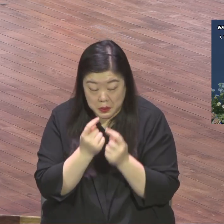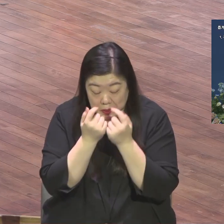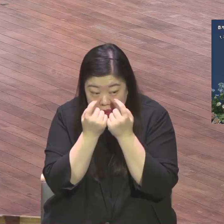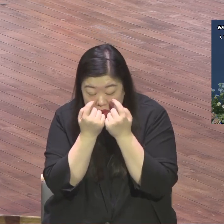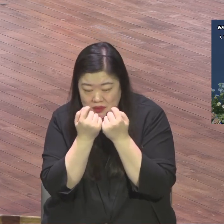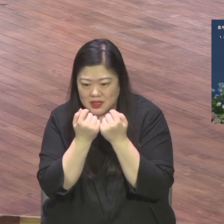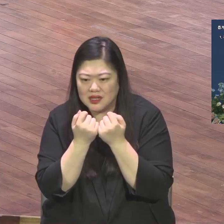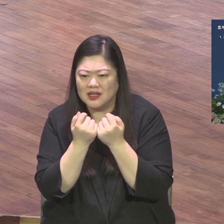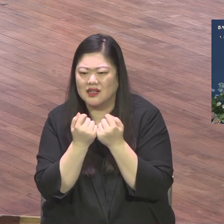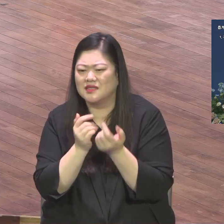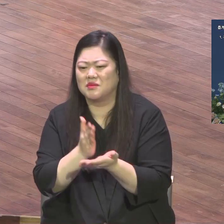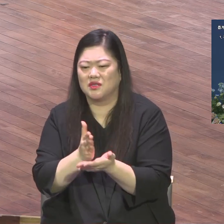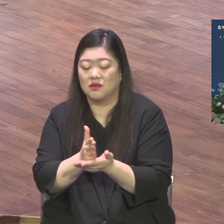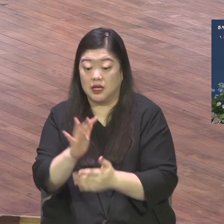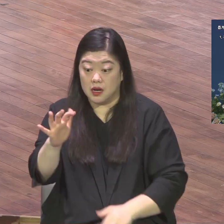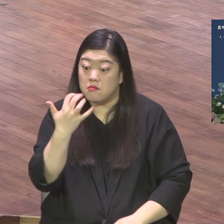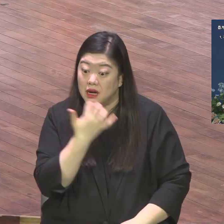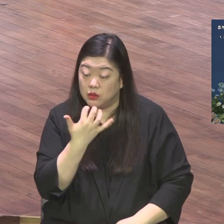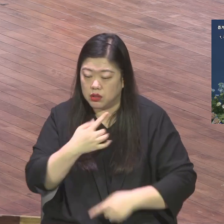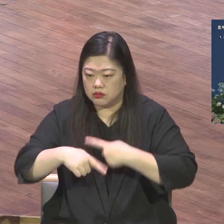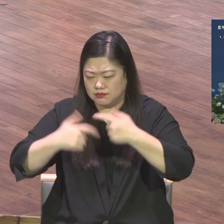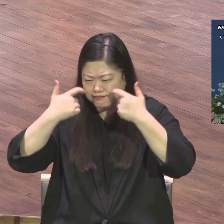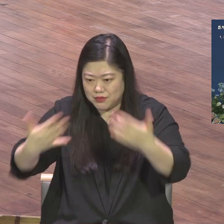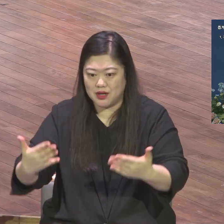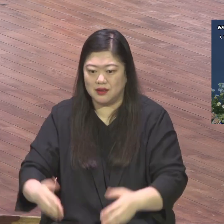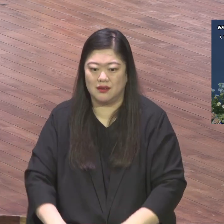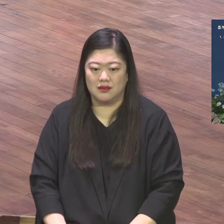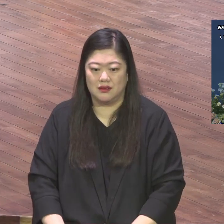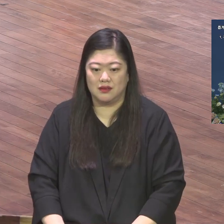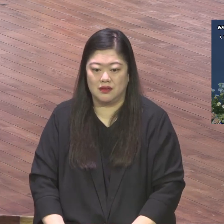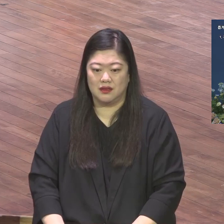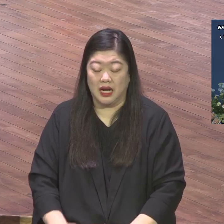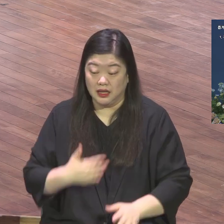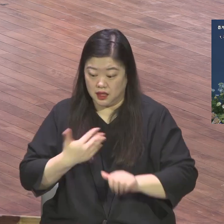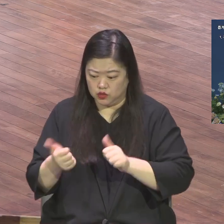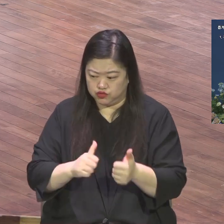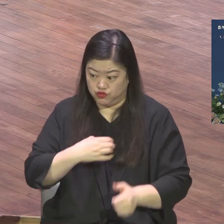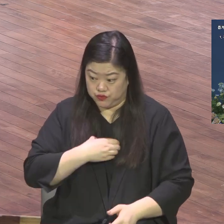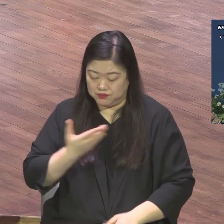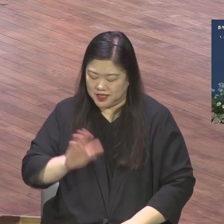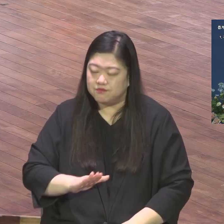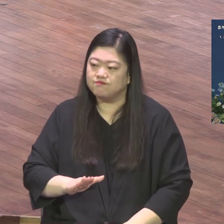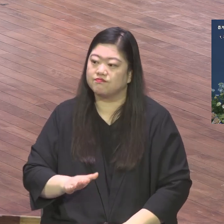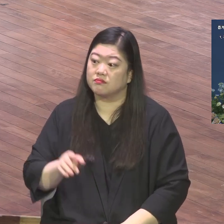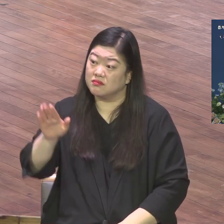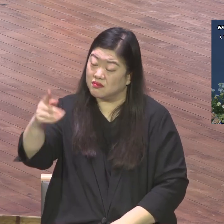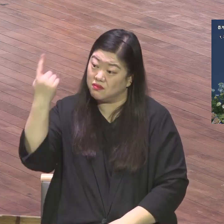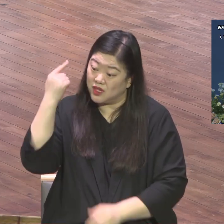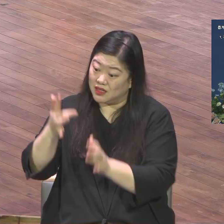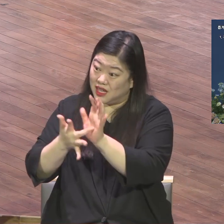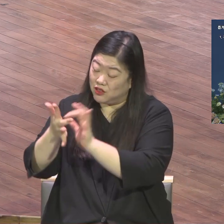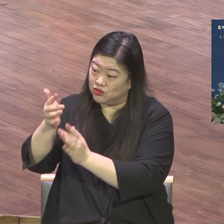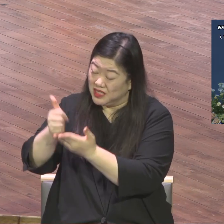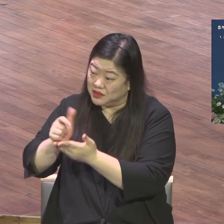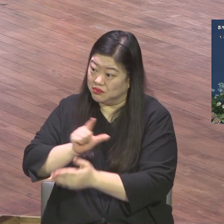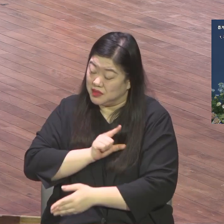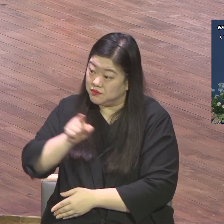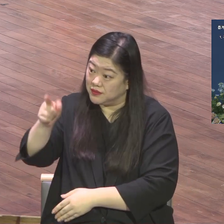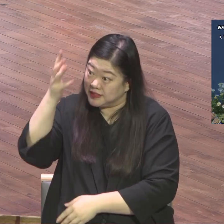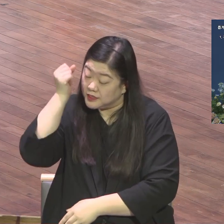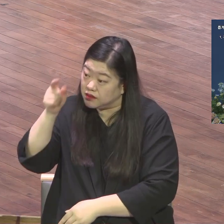의도에 넘어가지 않고 정확하게 뭐만 했어요? 복음의 핵심만 말했어요. 어디 전도하러 가서 말리지